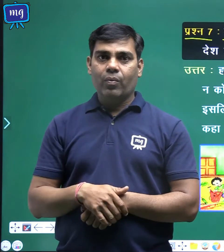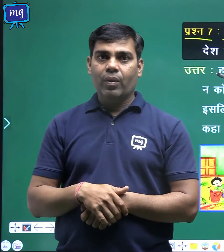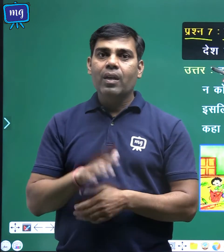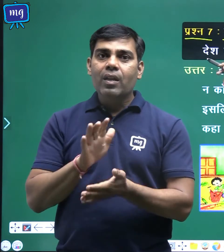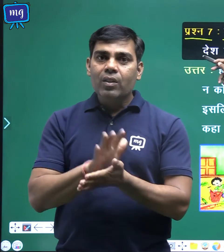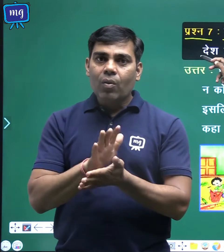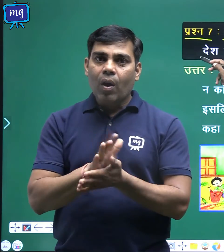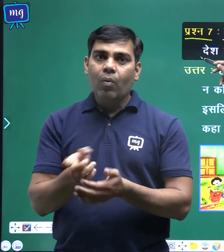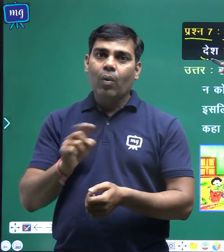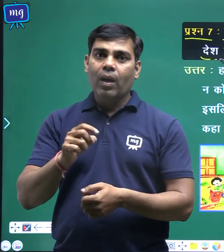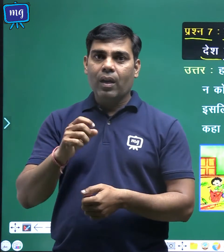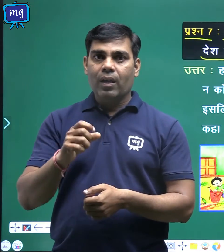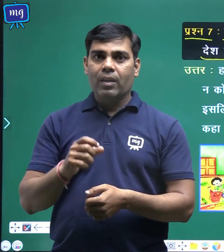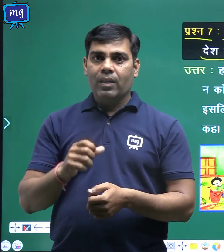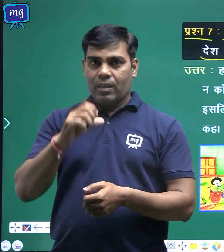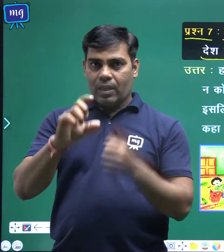त्योहारों का देश